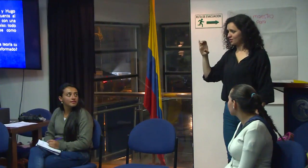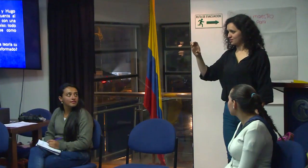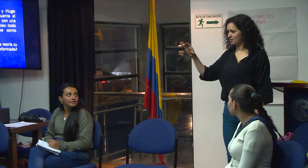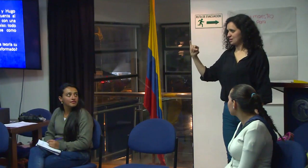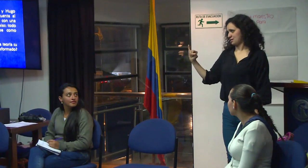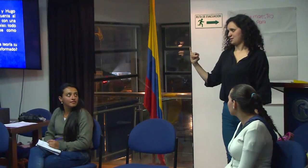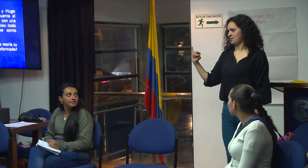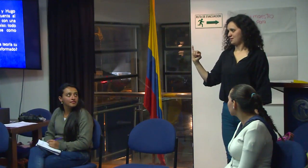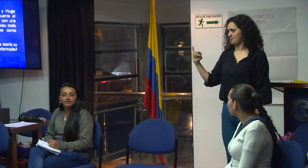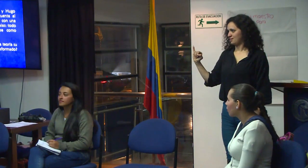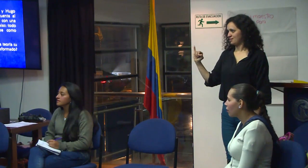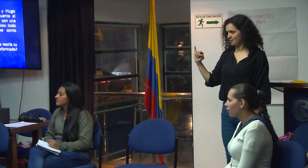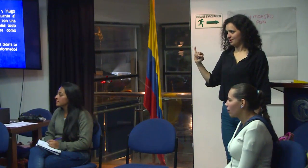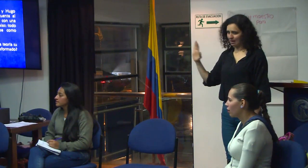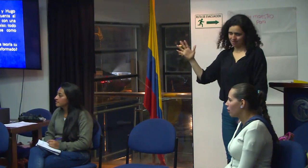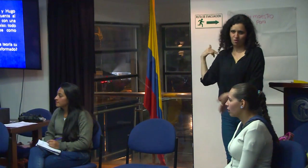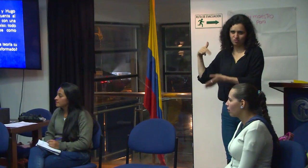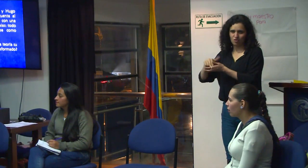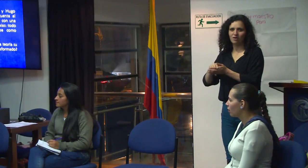T-O-N-N-U-C-C-I.